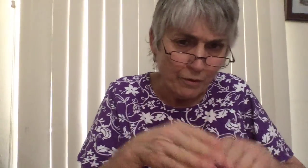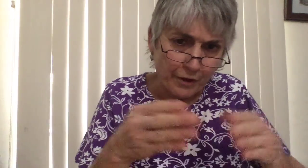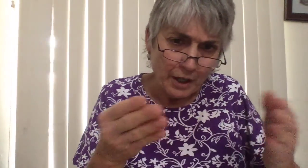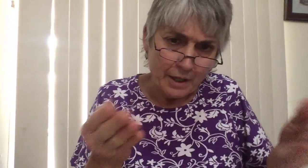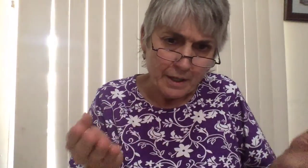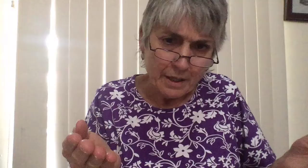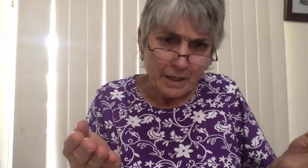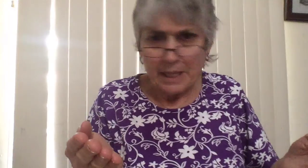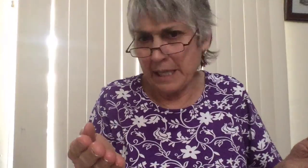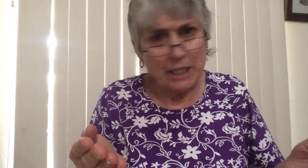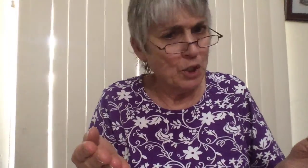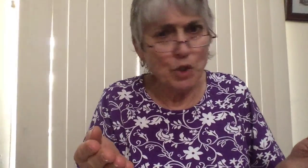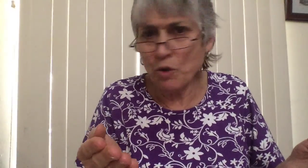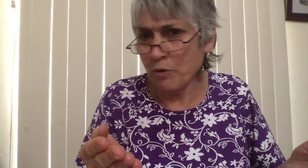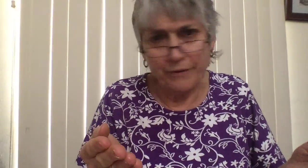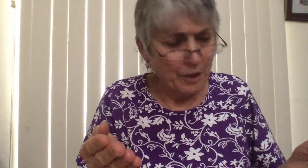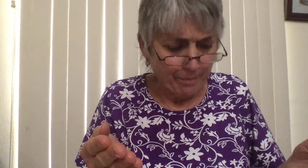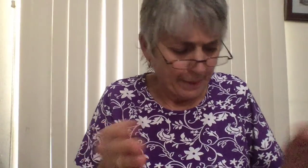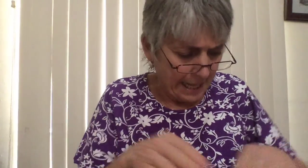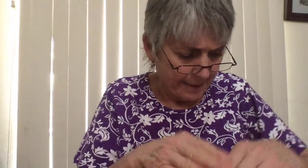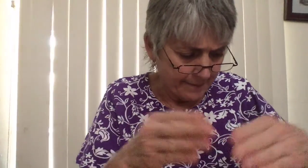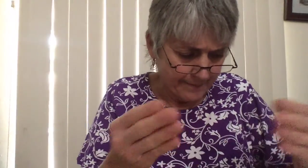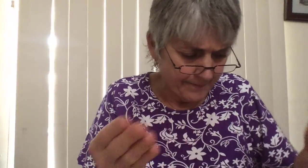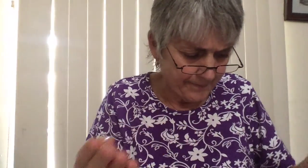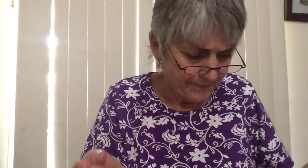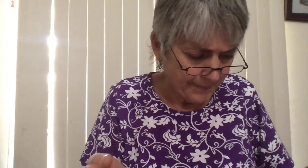Ouvre. Il n'ouvre pas.